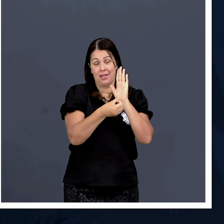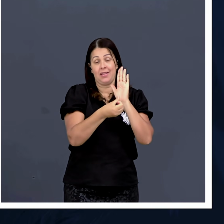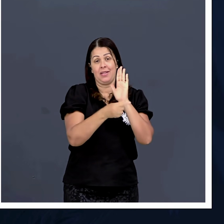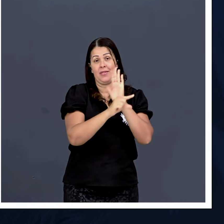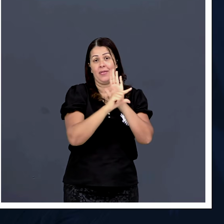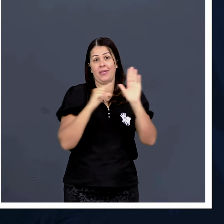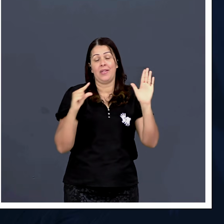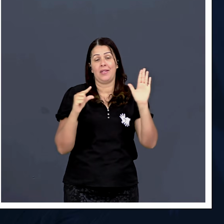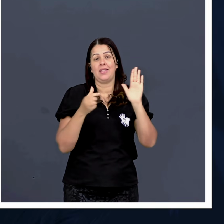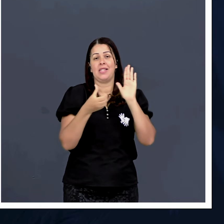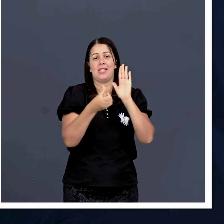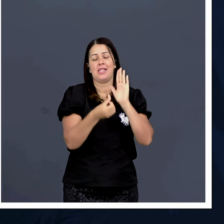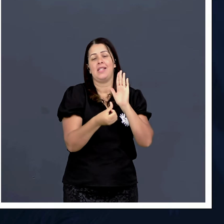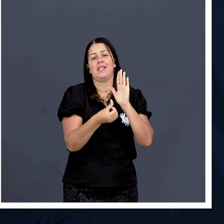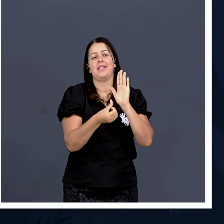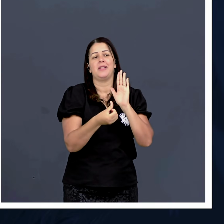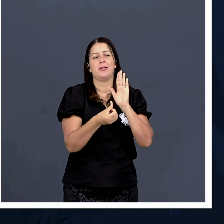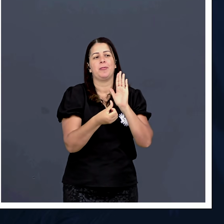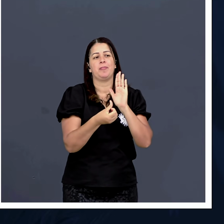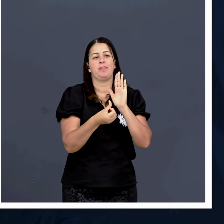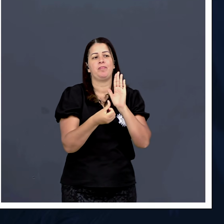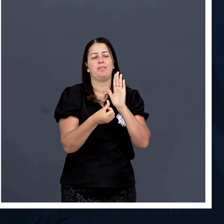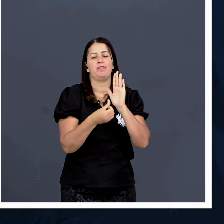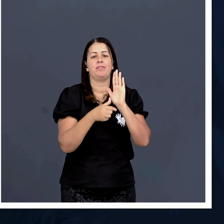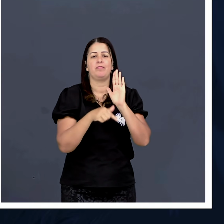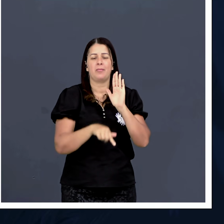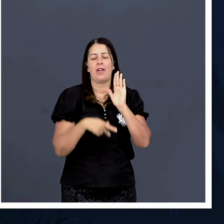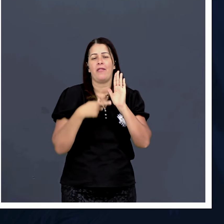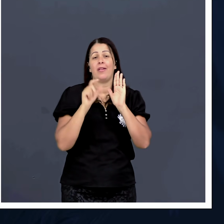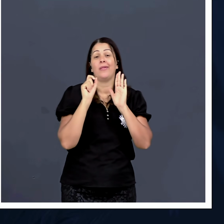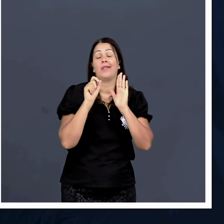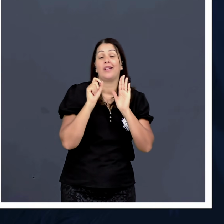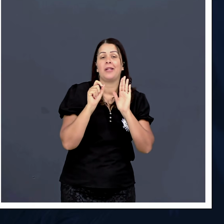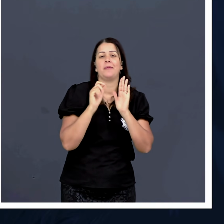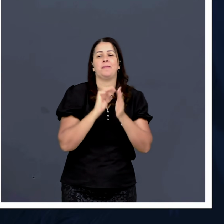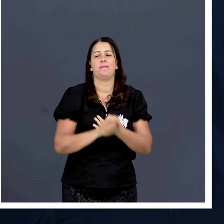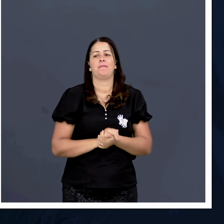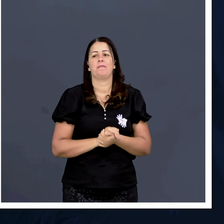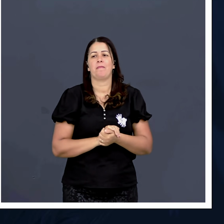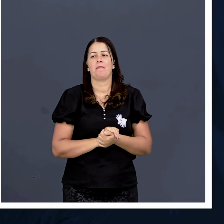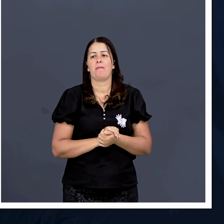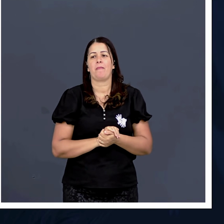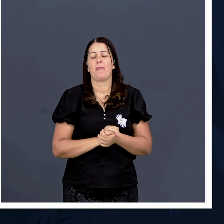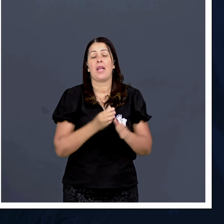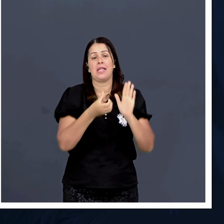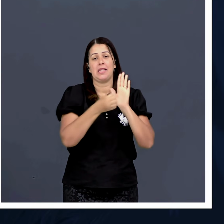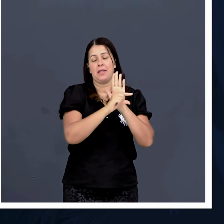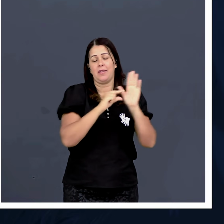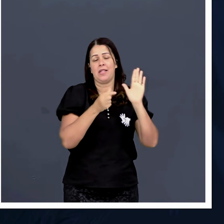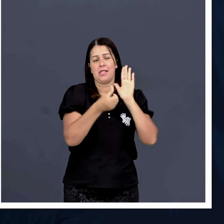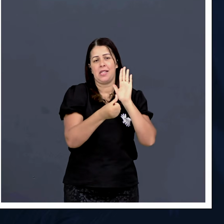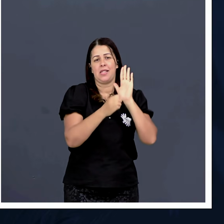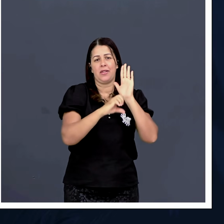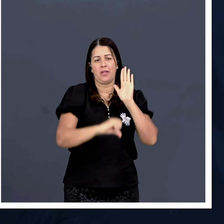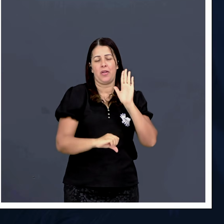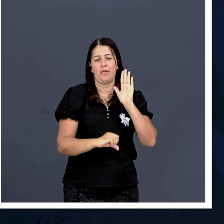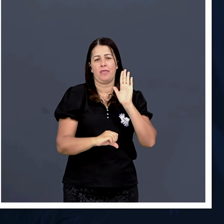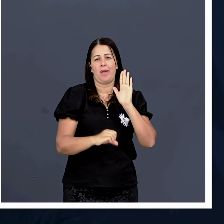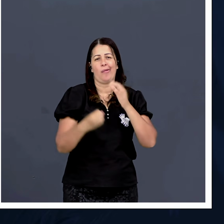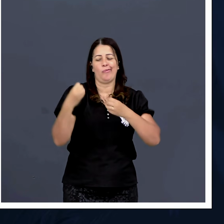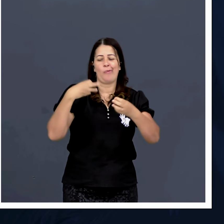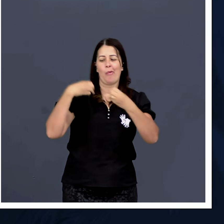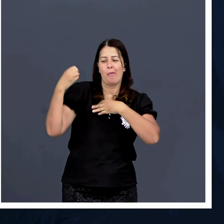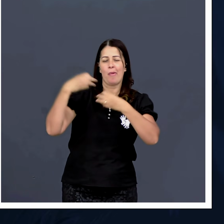do versículo 6 ao 7, ele diz assim, de 6 ao 9, ele nos instrui com um